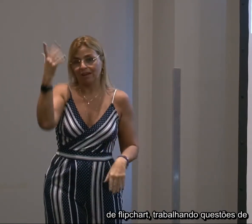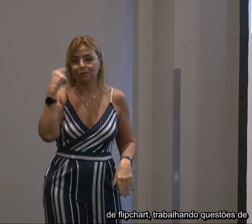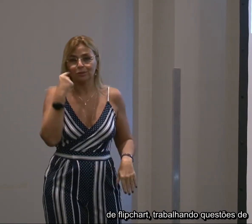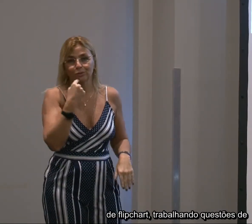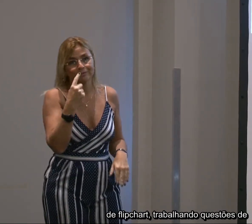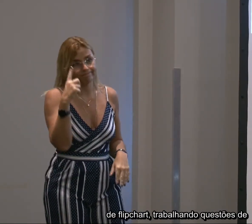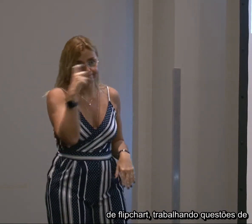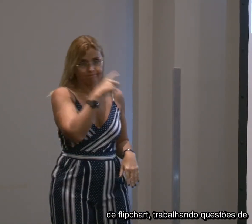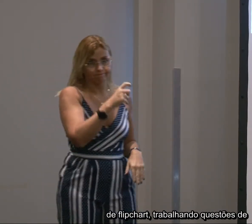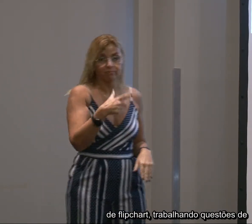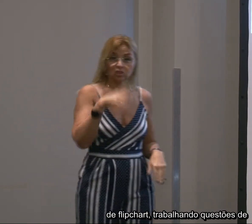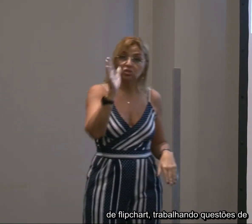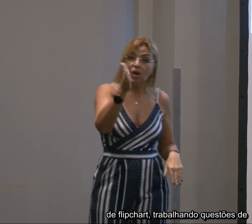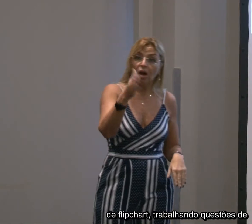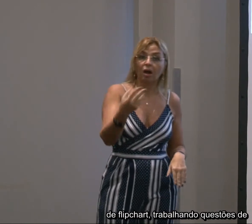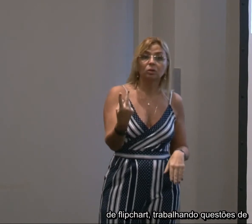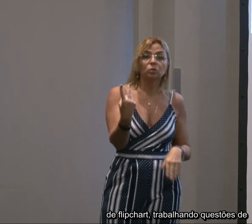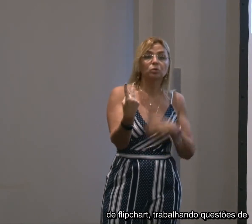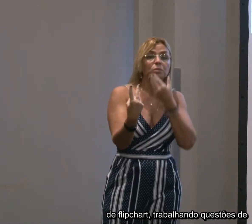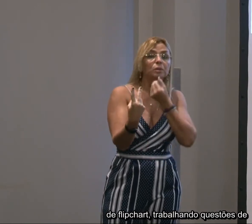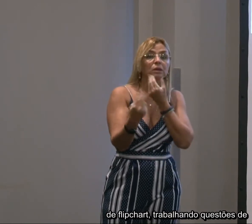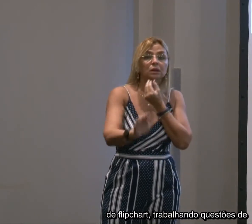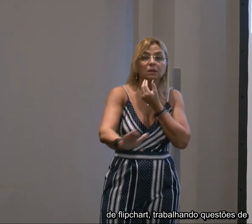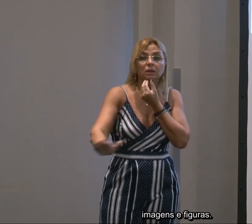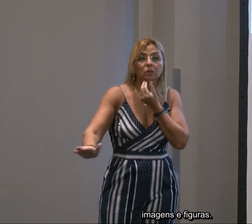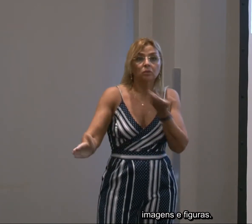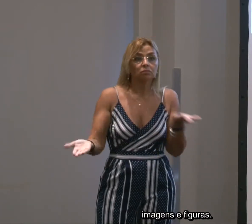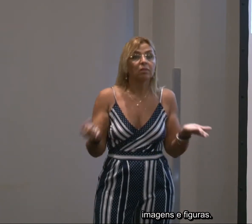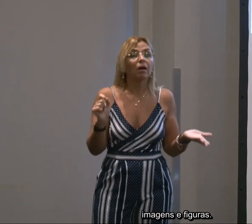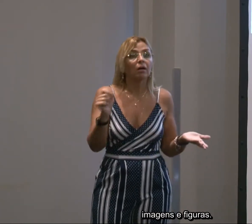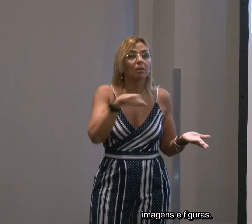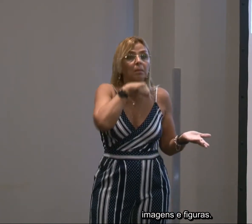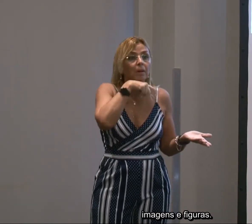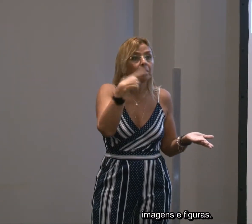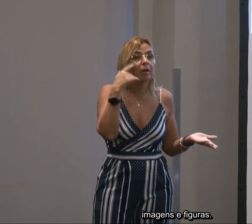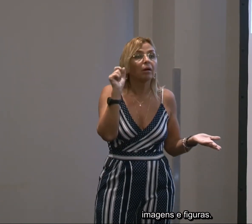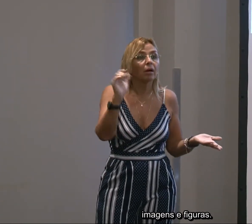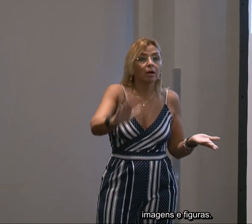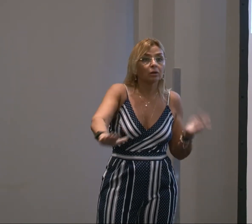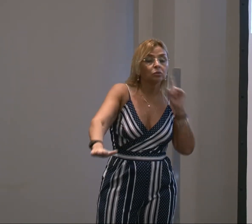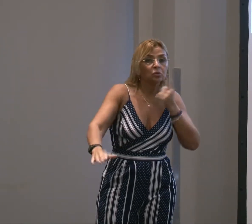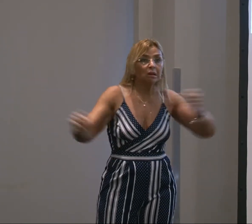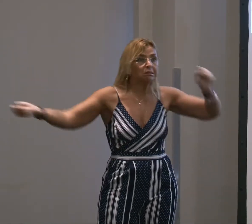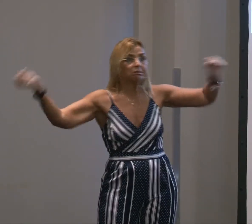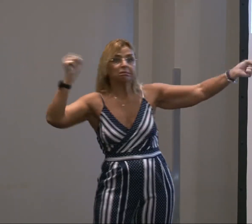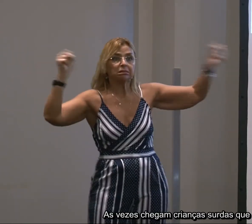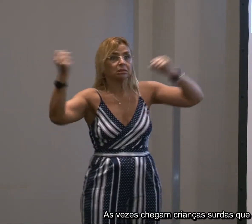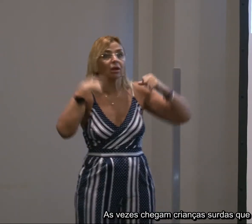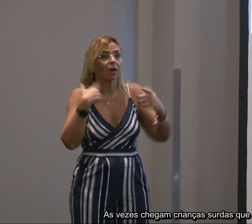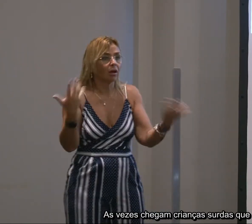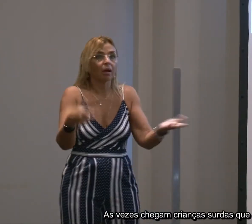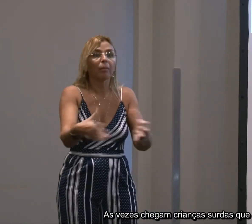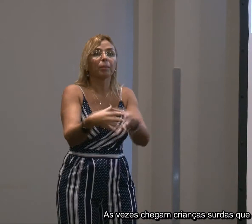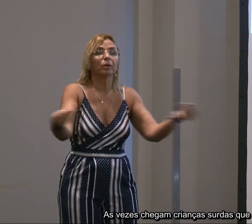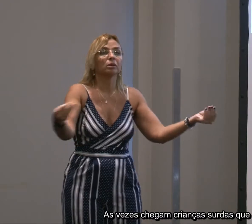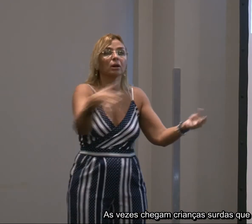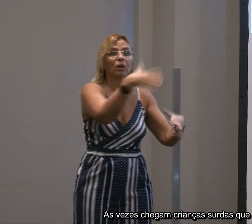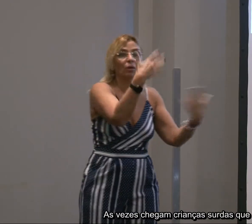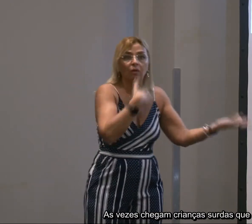flip chart, trabalhando questões de imagens e figuras. Às vezes chegam